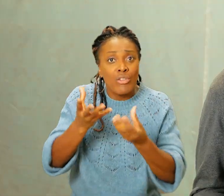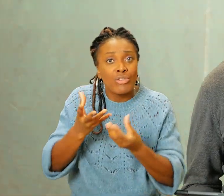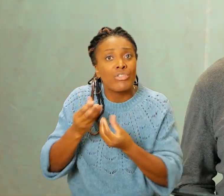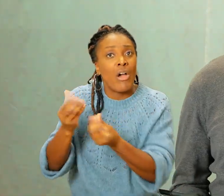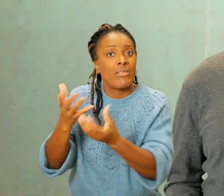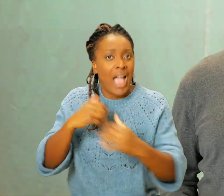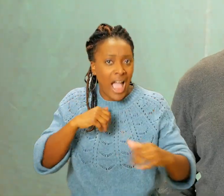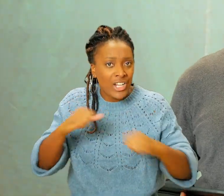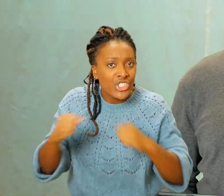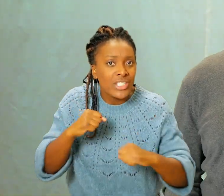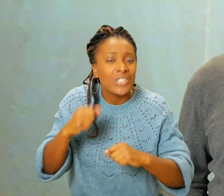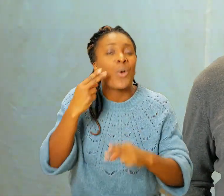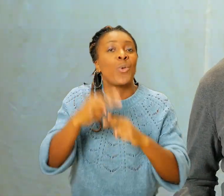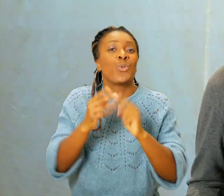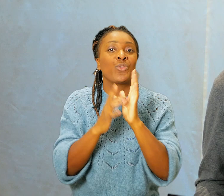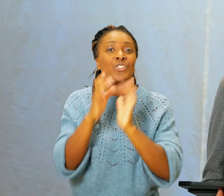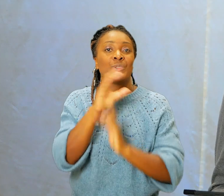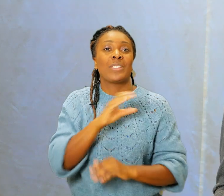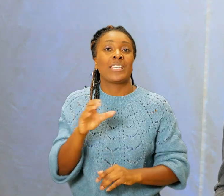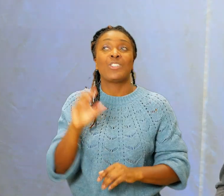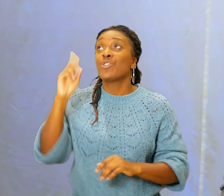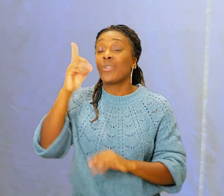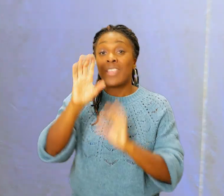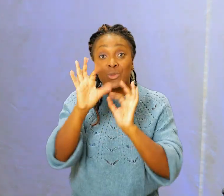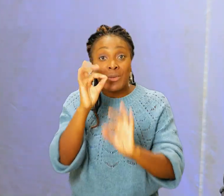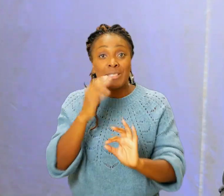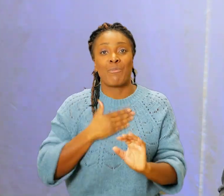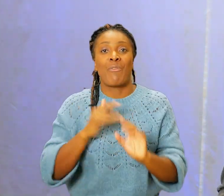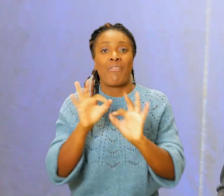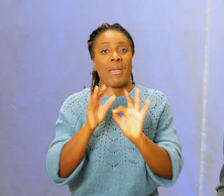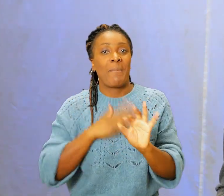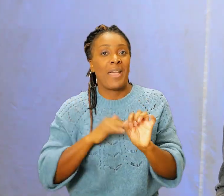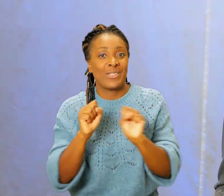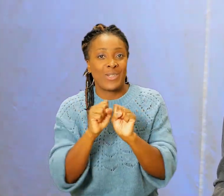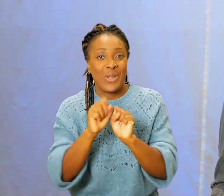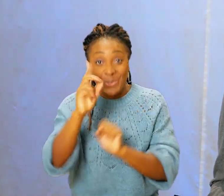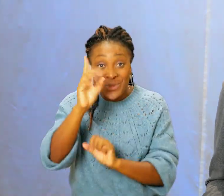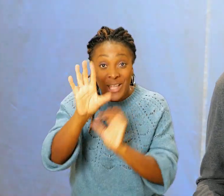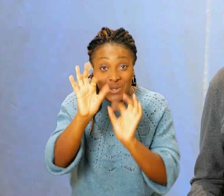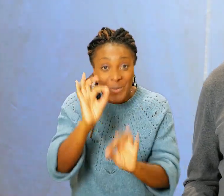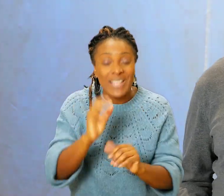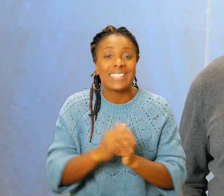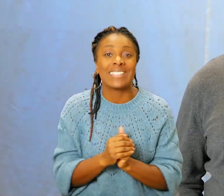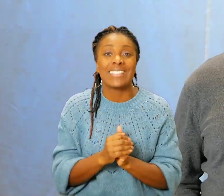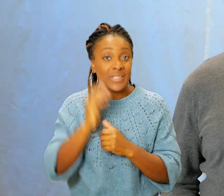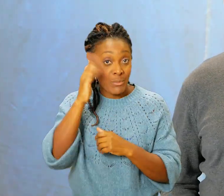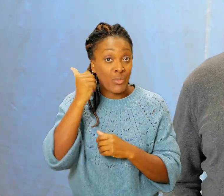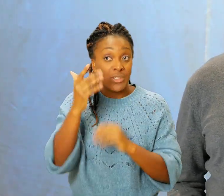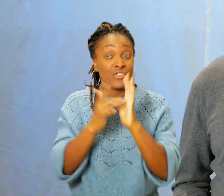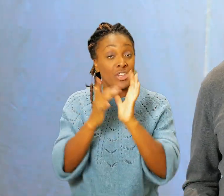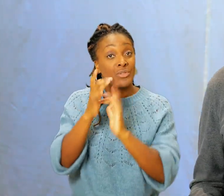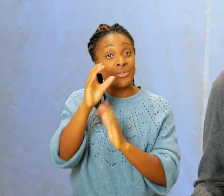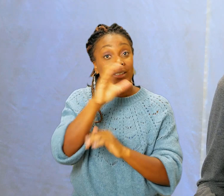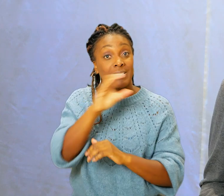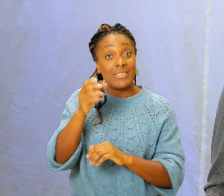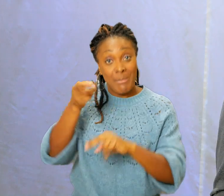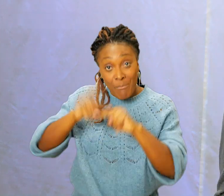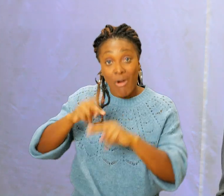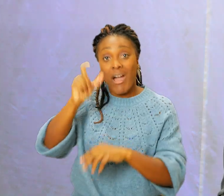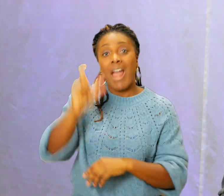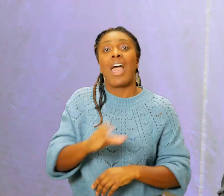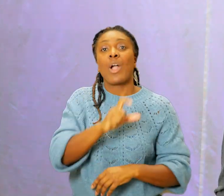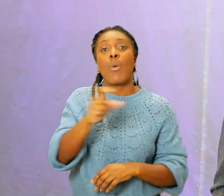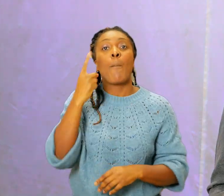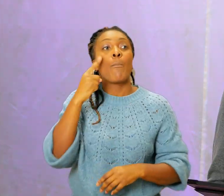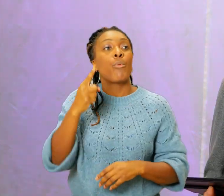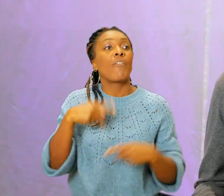que tu sois un outil précieux entre ses mains et efficace pour son royaume. C'est pour ça que Jésus-Christ a payé le prix. C'est pas pour que tu aies une vie de